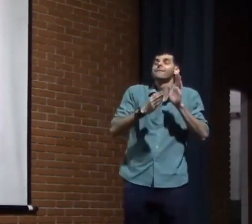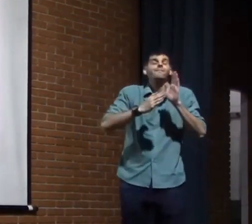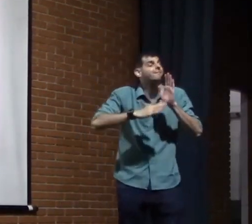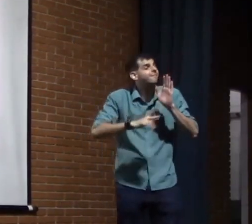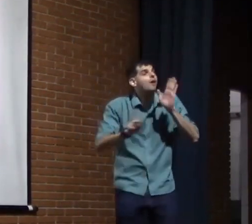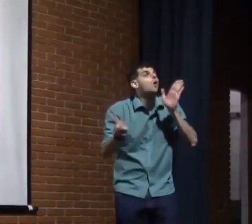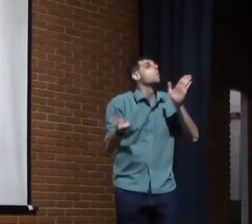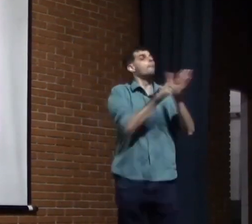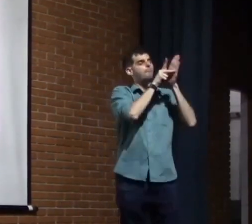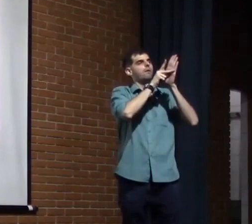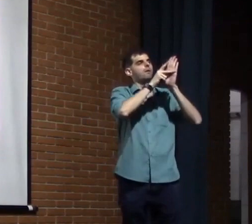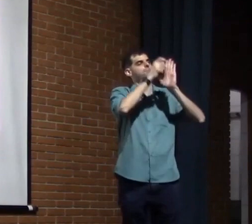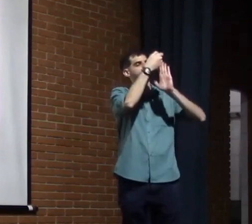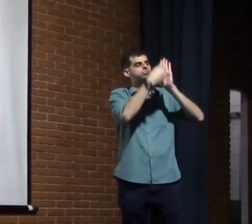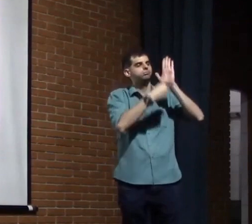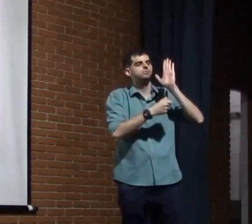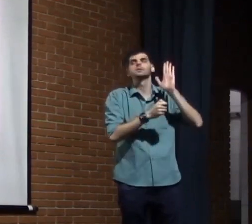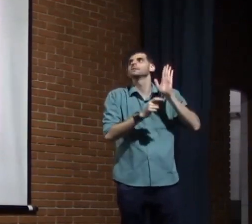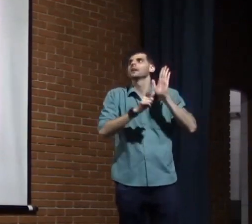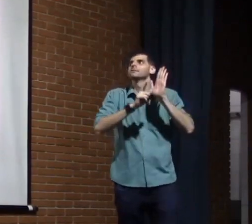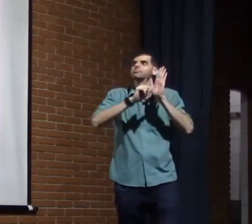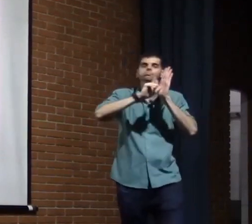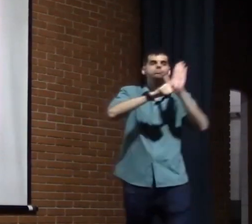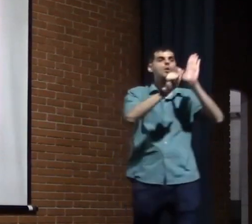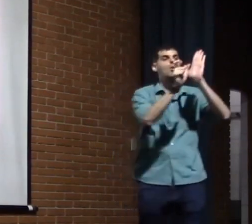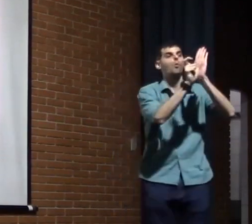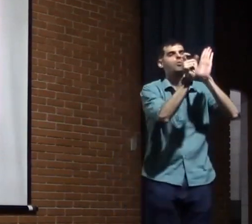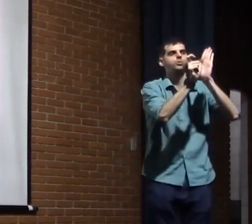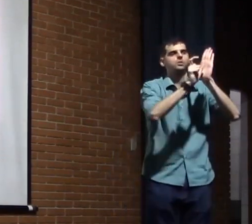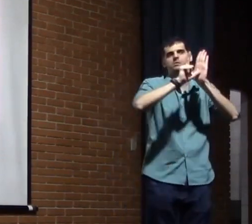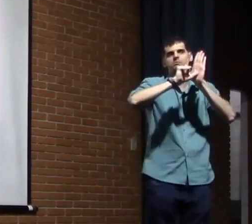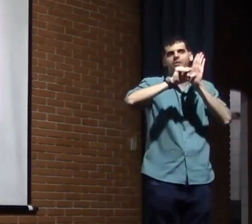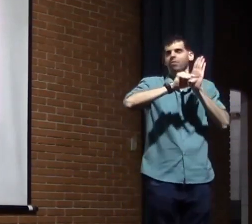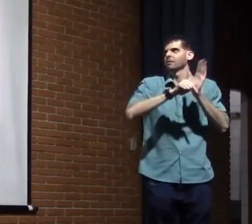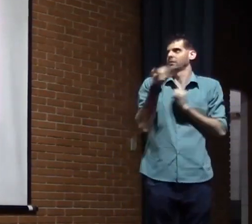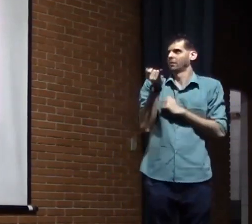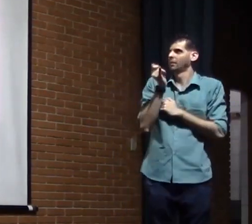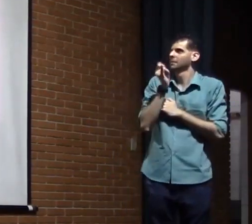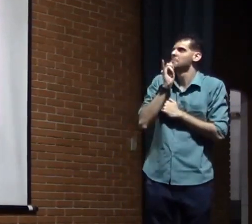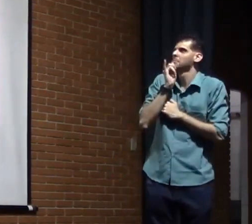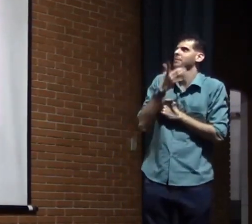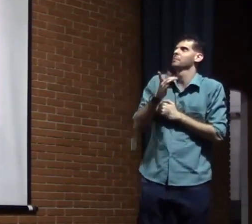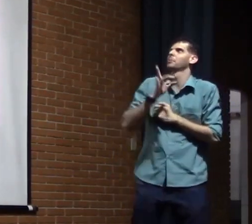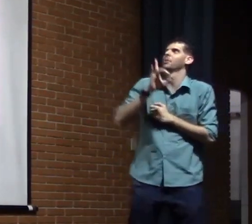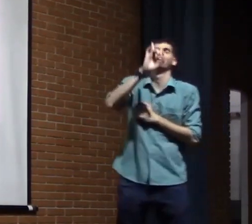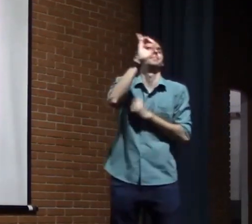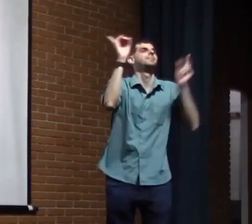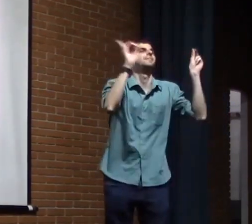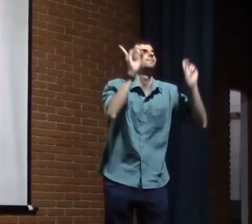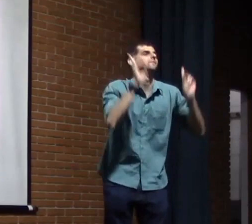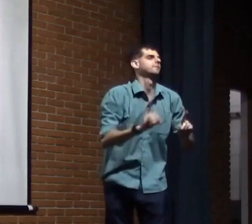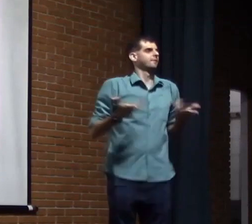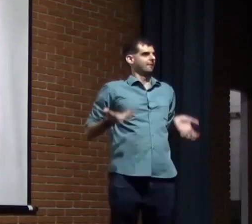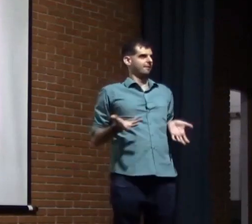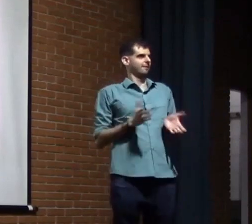da questão de ocupar esses espaços, né, tá ali na lei, né, a questão de